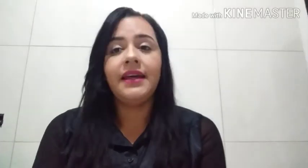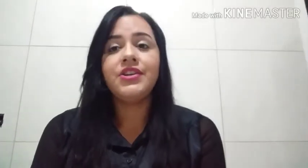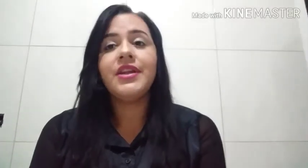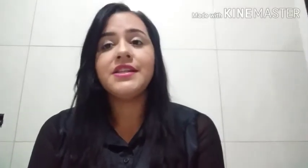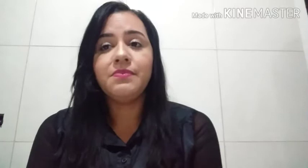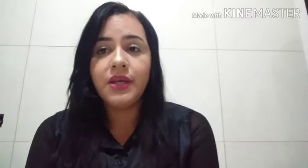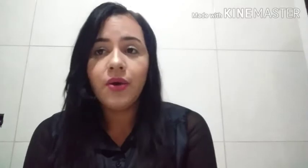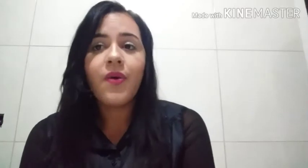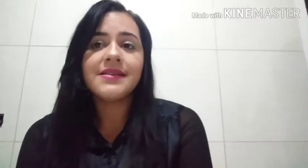de